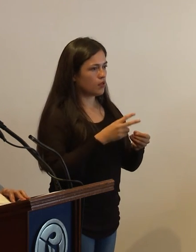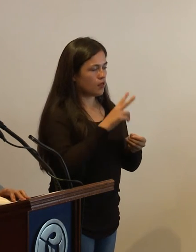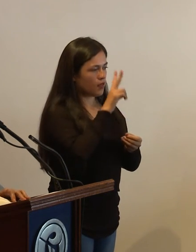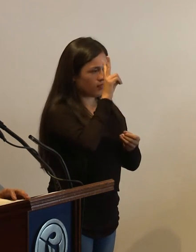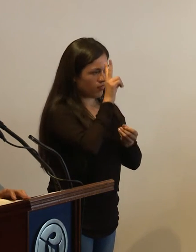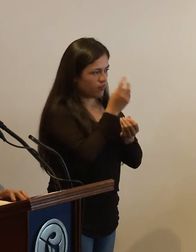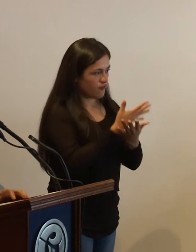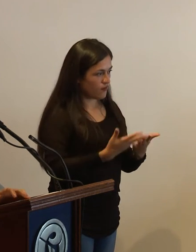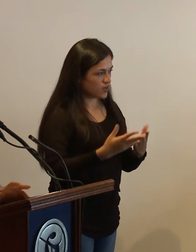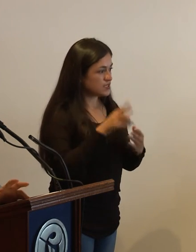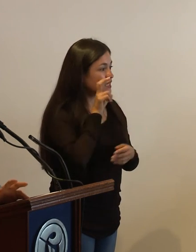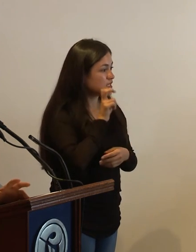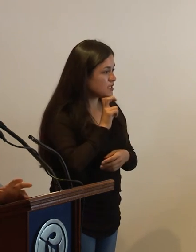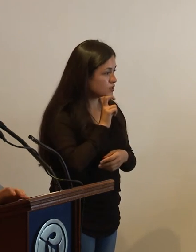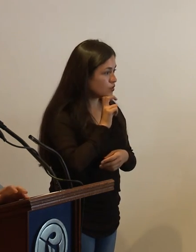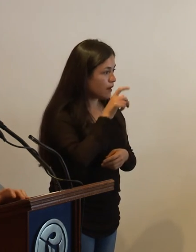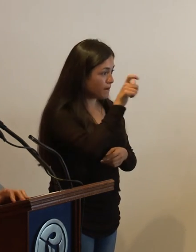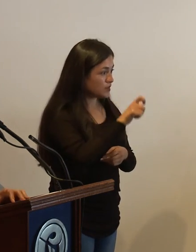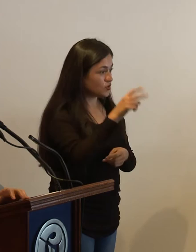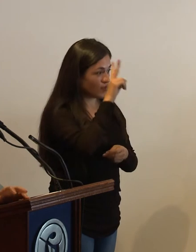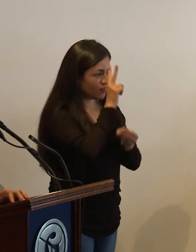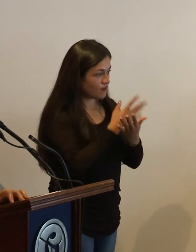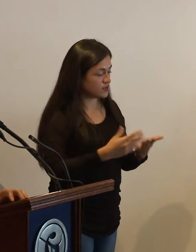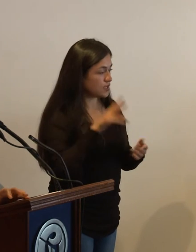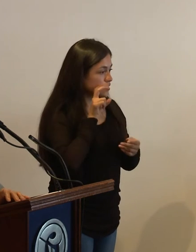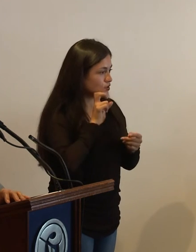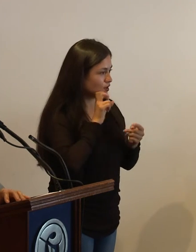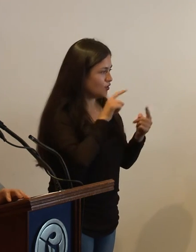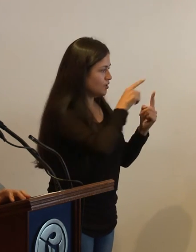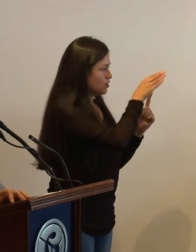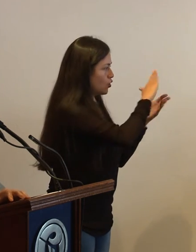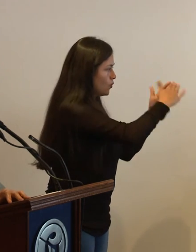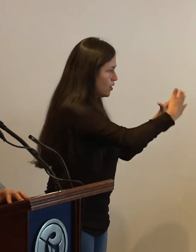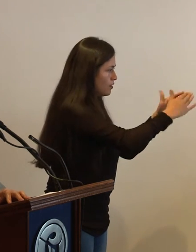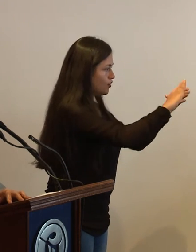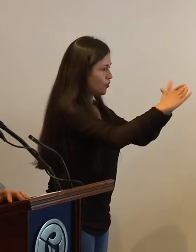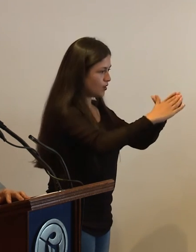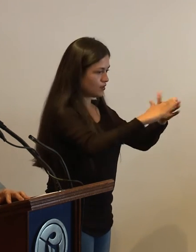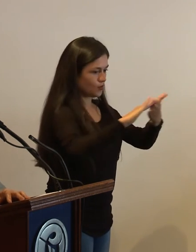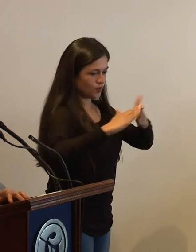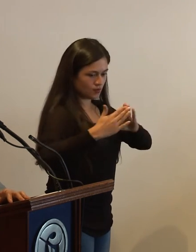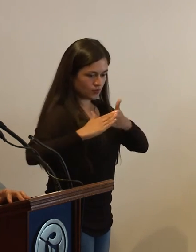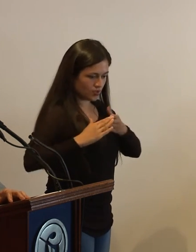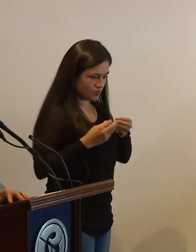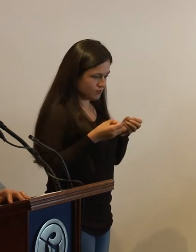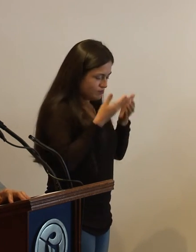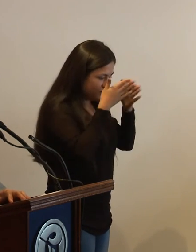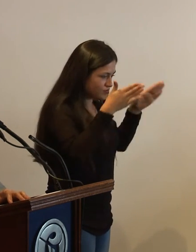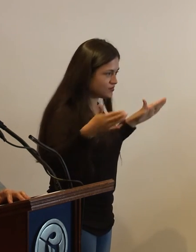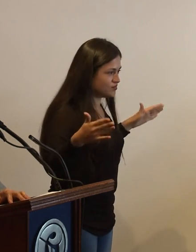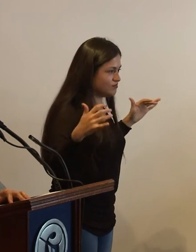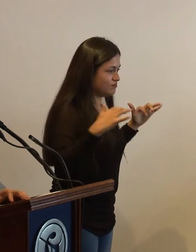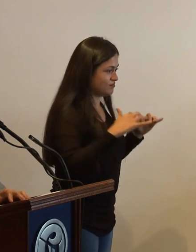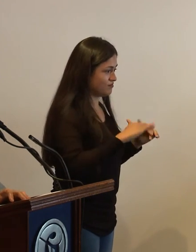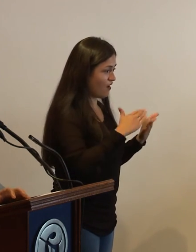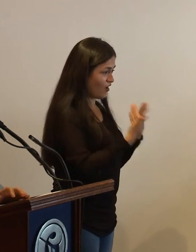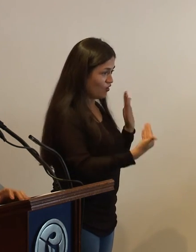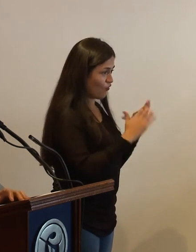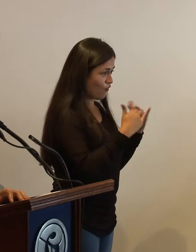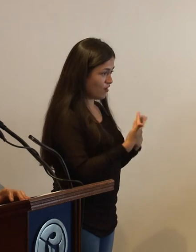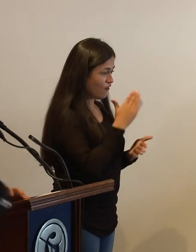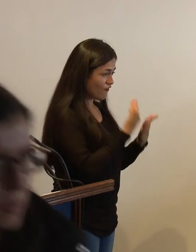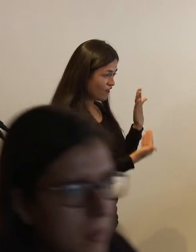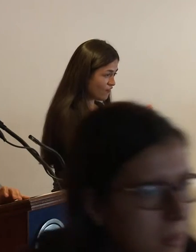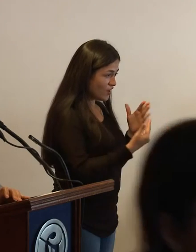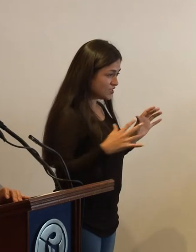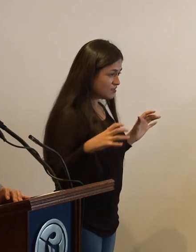diversa sexualmente. O sea, este tipo de retos para la escuela son un asunto que nos debe llevar a